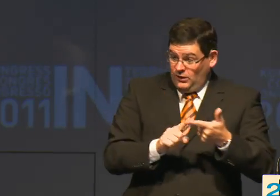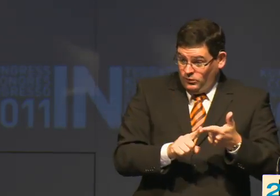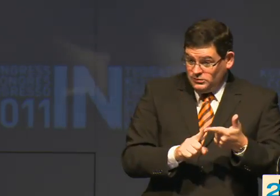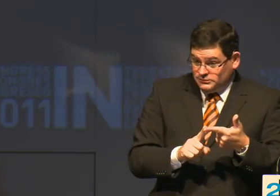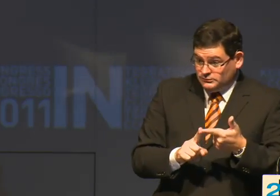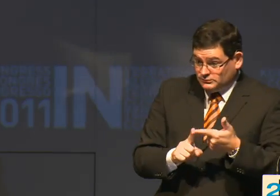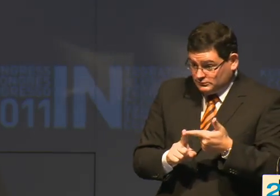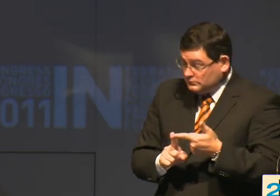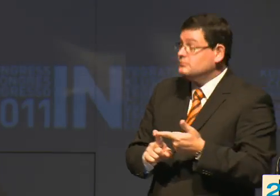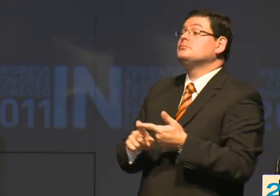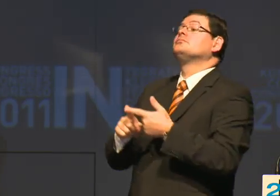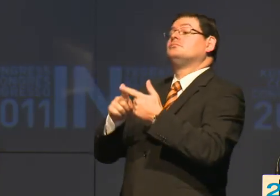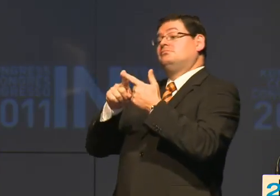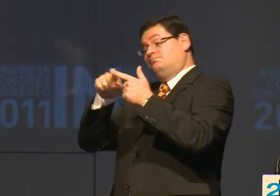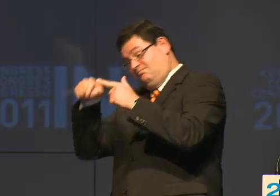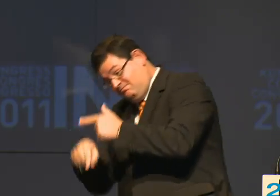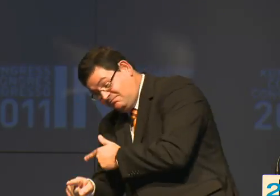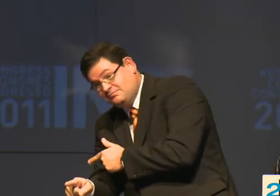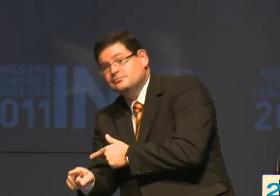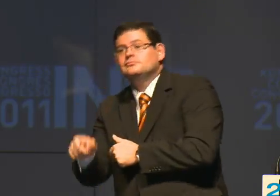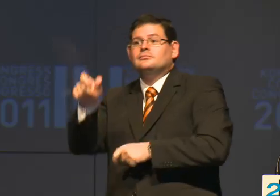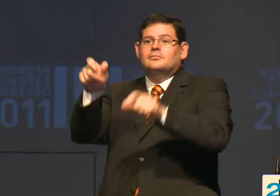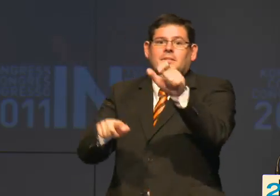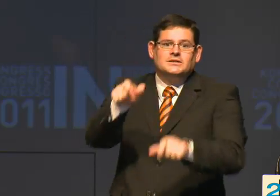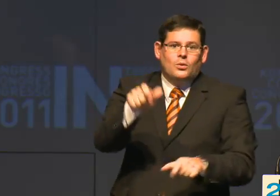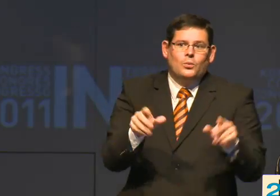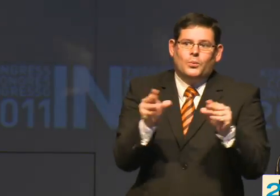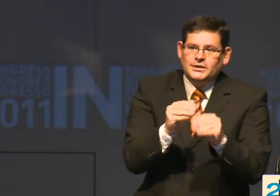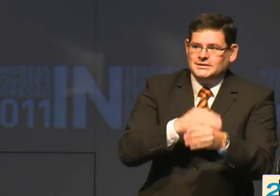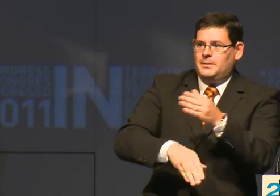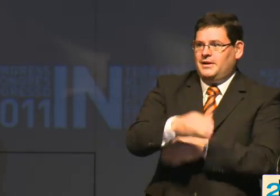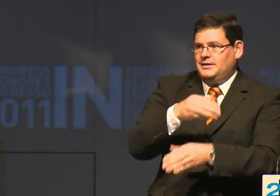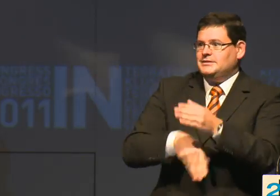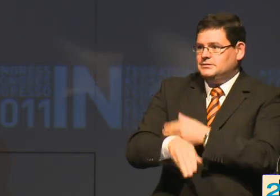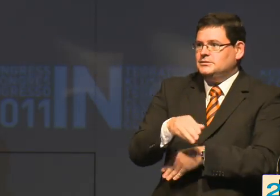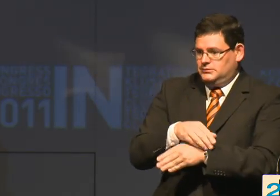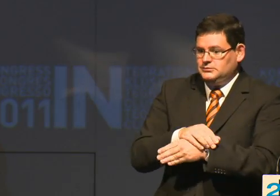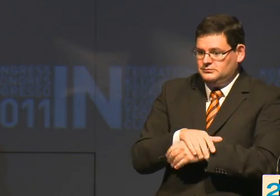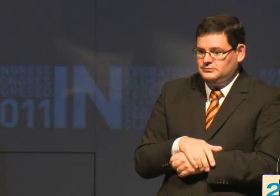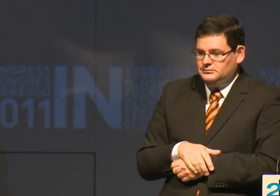signifie que la dignité humaine est inviolable, qu'elle doit être respectée et protégée,